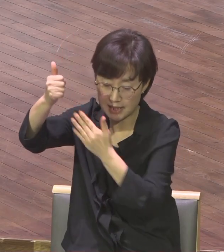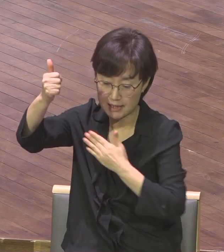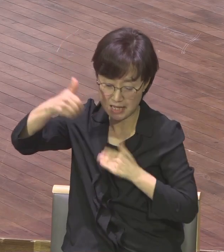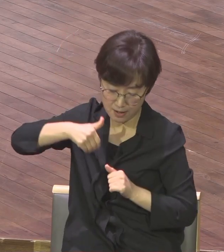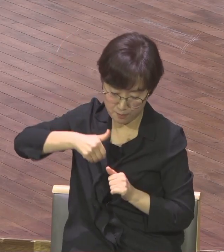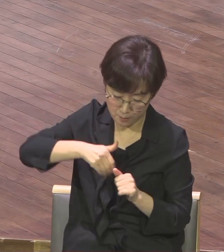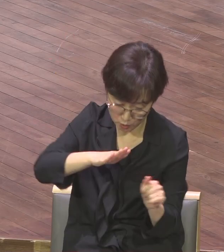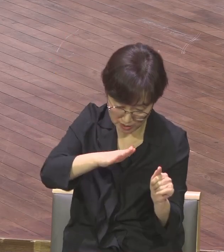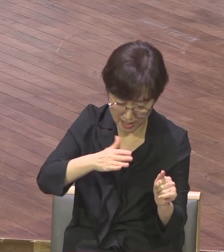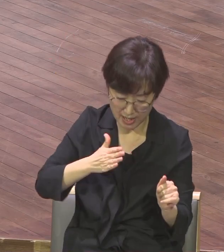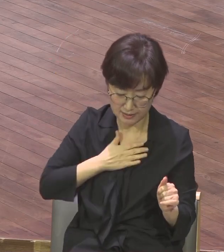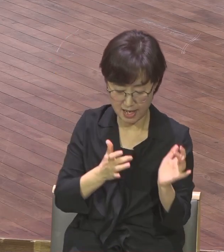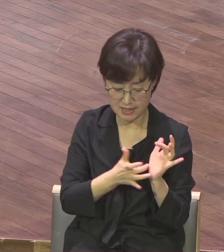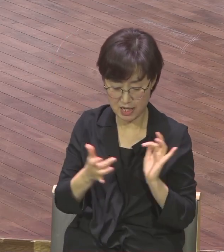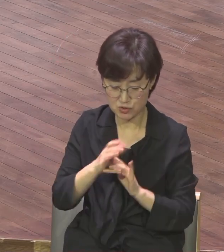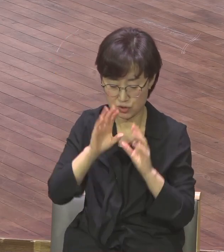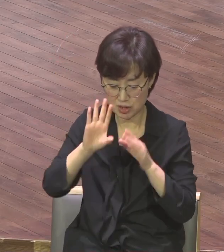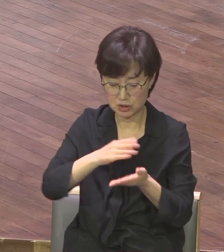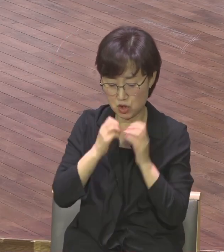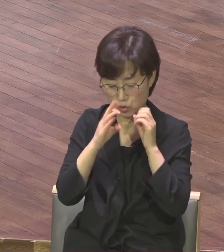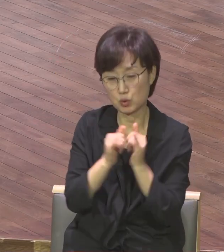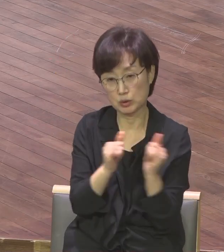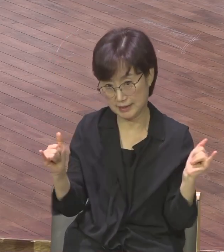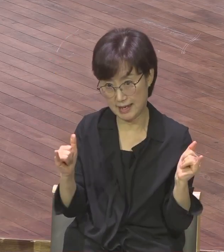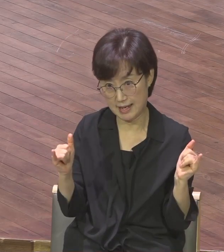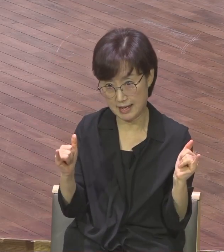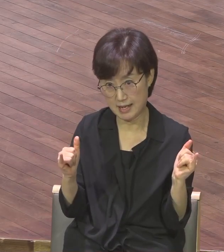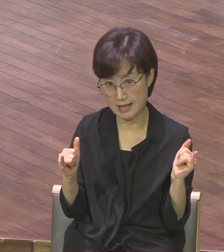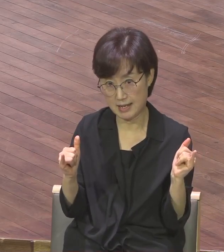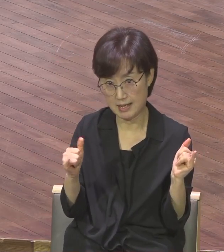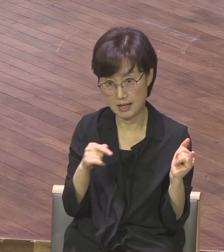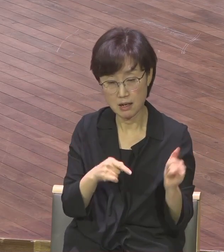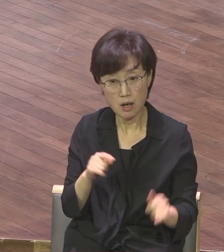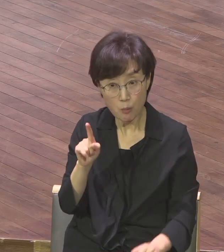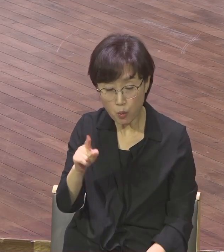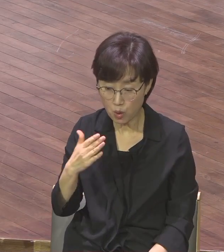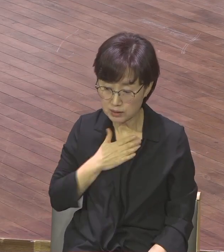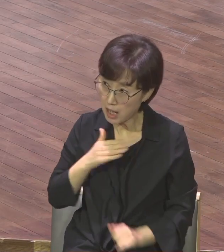바울은 이렇게 시작하죠. 이게 사명적 정체성입니다.